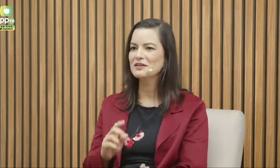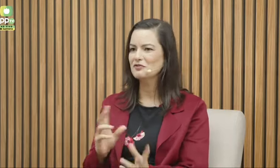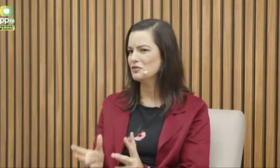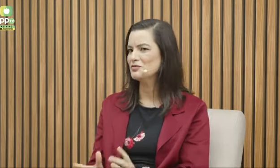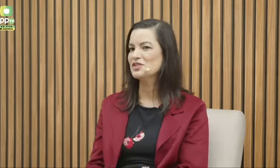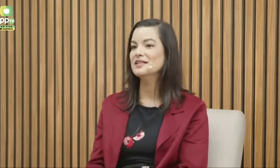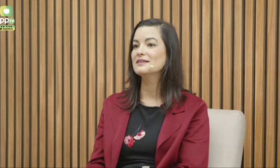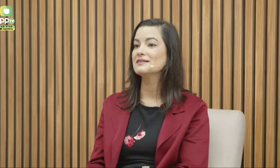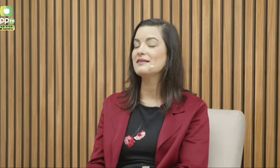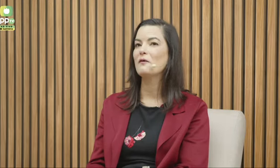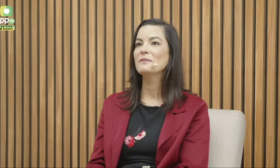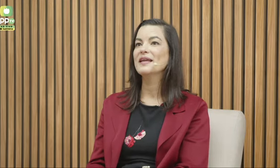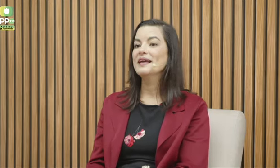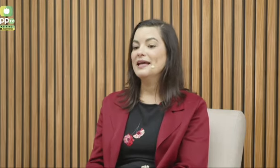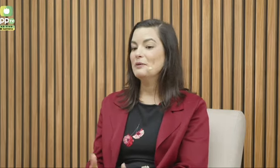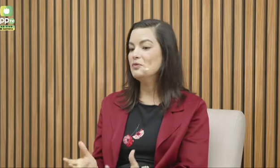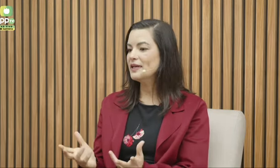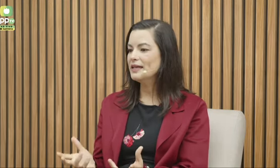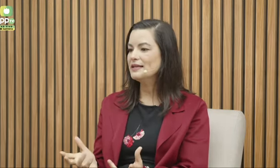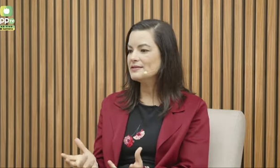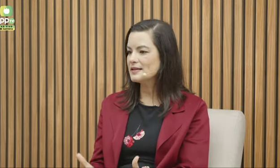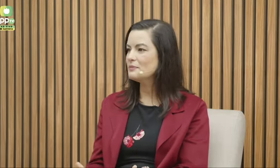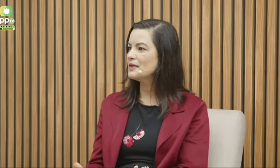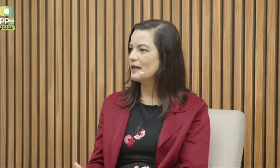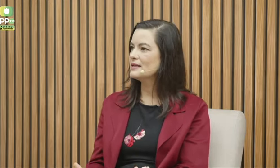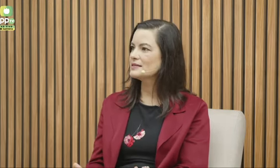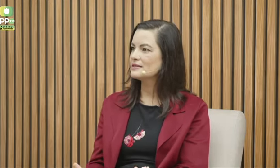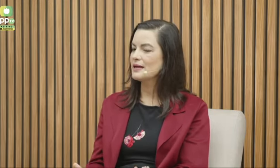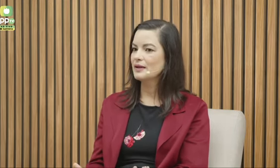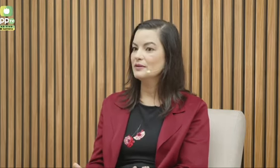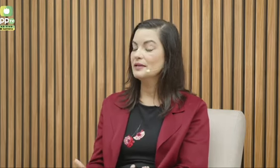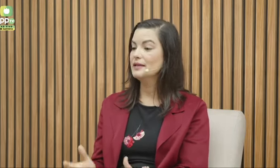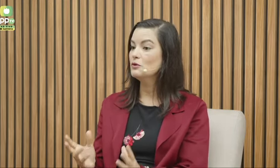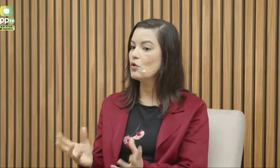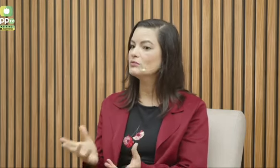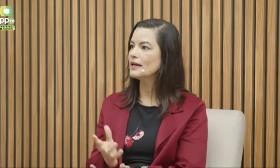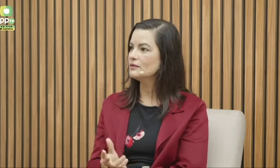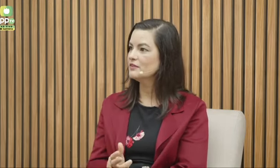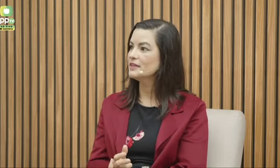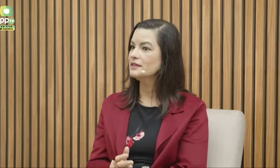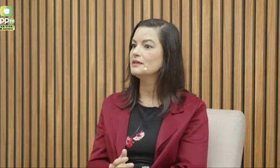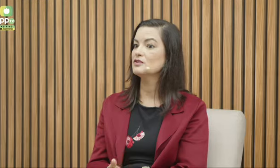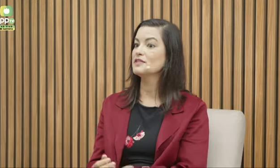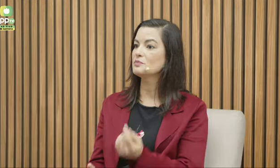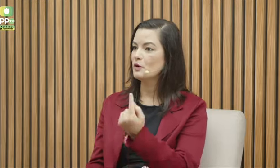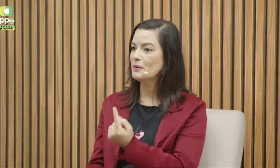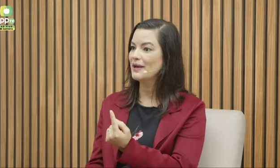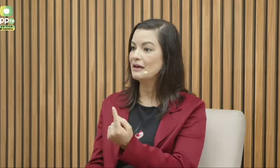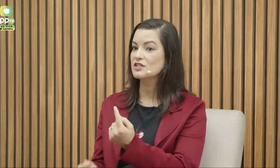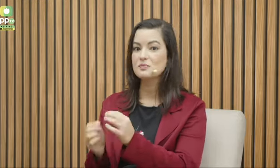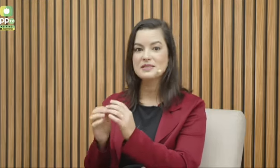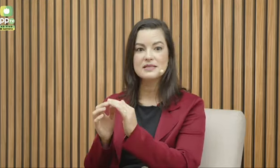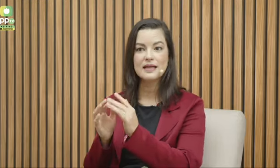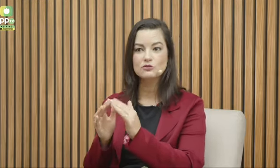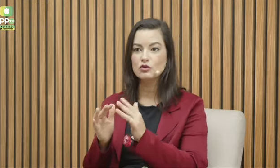que foram ditas e tal. É porque nem sempre é necessário. E o contrário também é verdadeiro. Às vezes, para uma palavra, a gente precisa dar toda